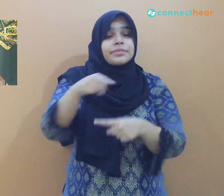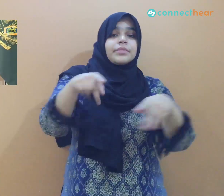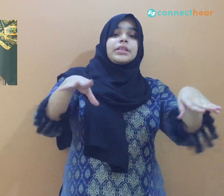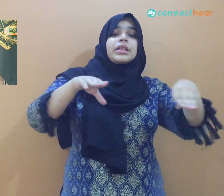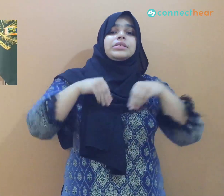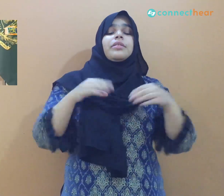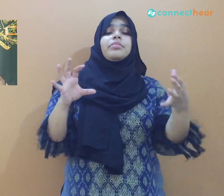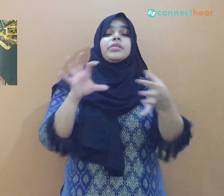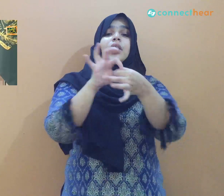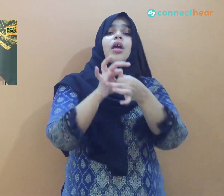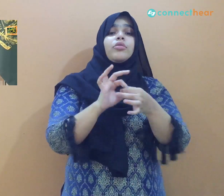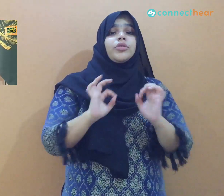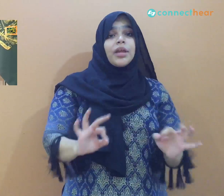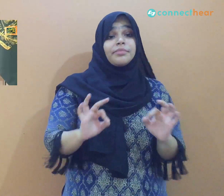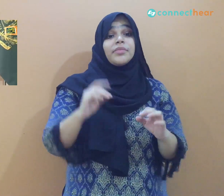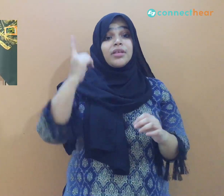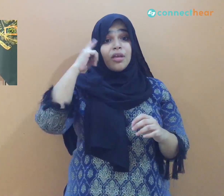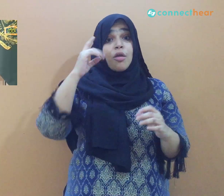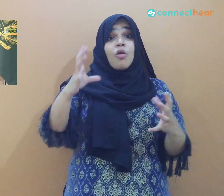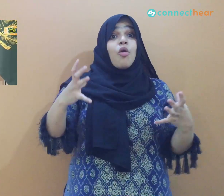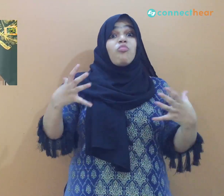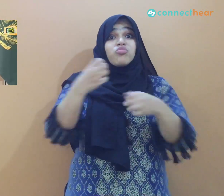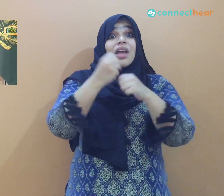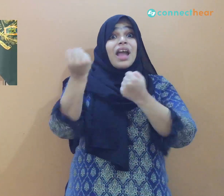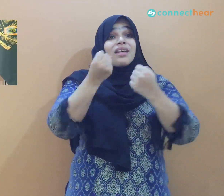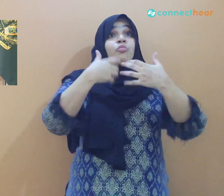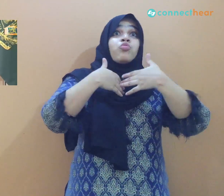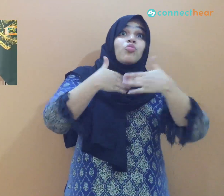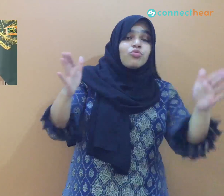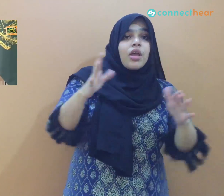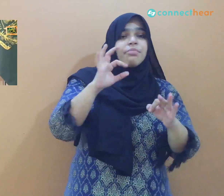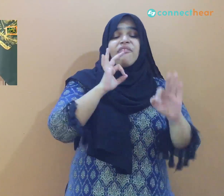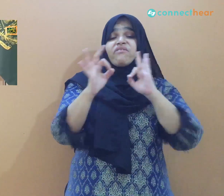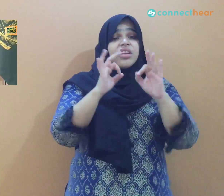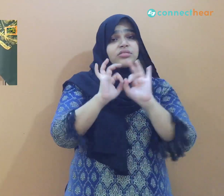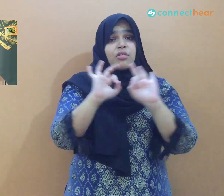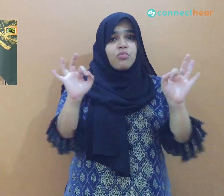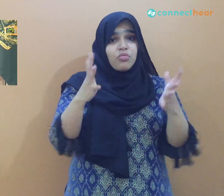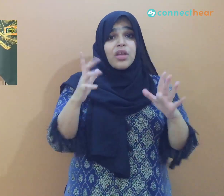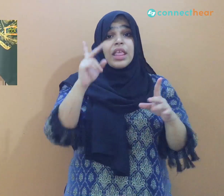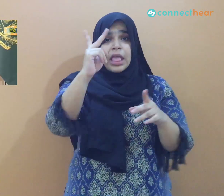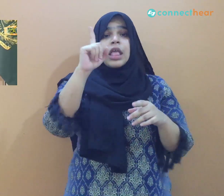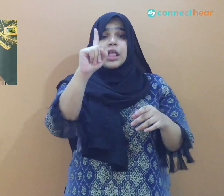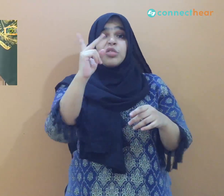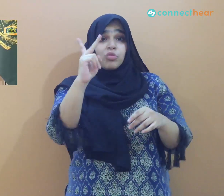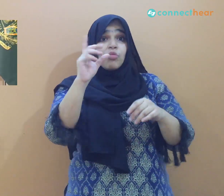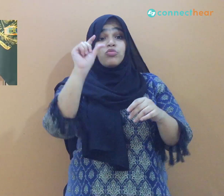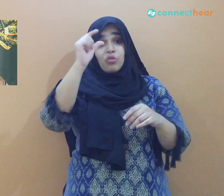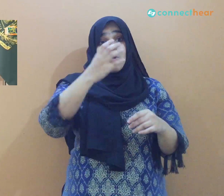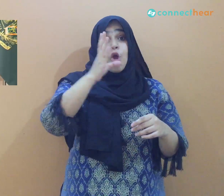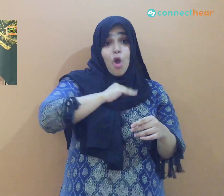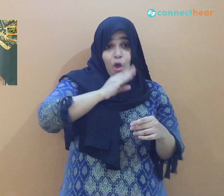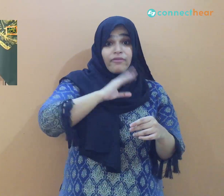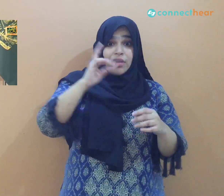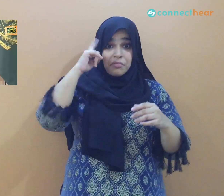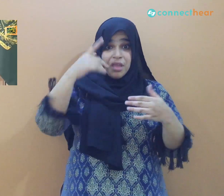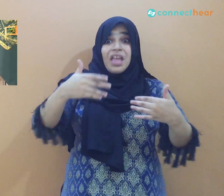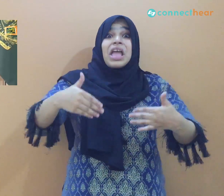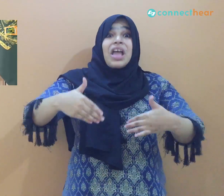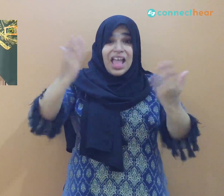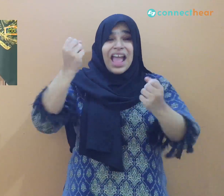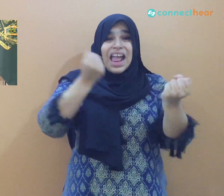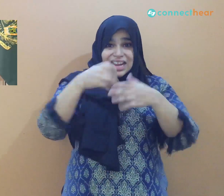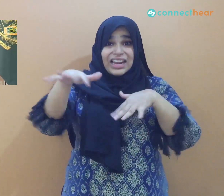تک پوری طرح ٹرانسپورٹ کے اوپر فیصلہ نہیں ہو سکا, کیونکہ 1-2 صوبوں کے یہ خدشات ہیں کہ اگر آپ کھولیں گے ٹرانسپورٹ